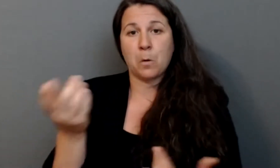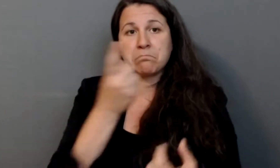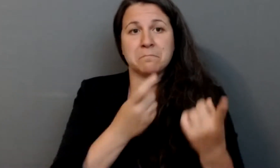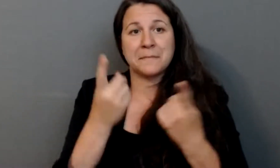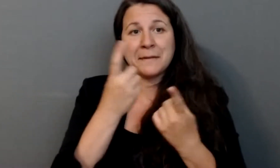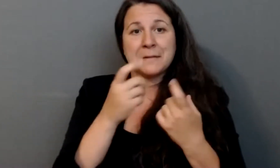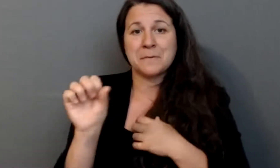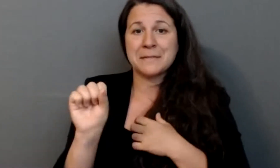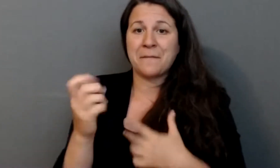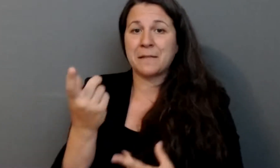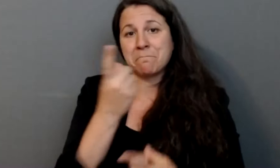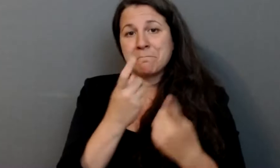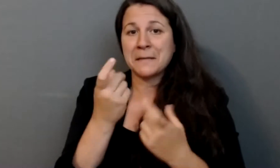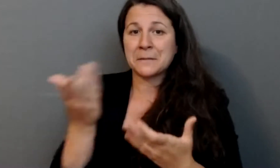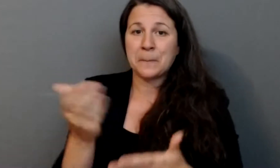Stéphanie.